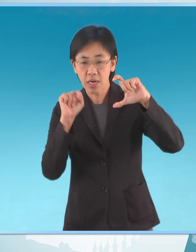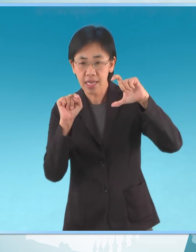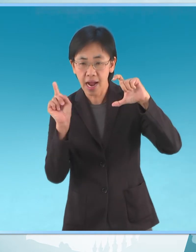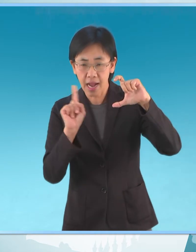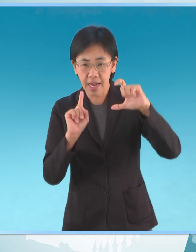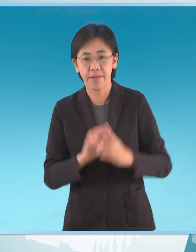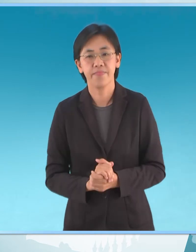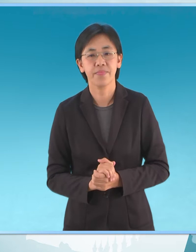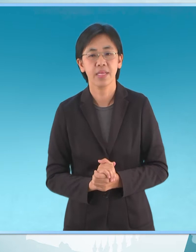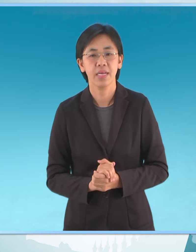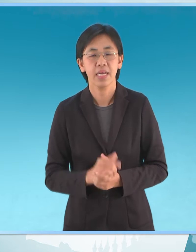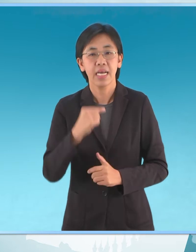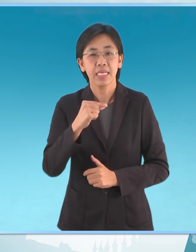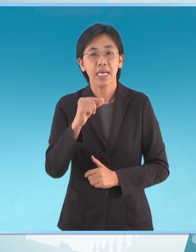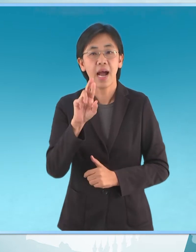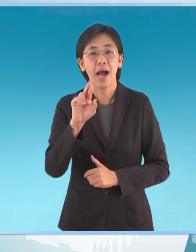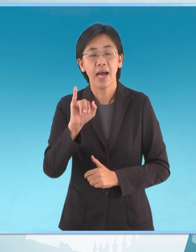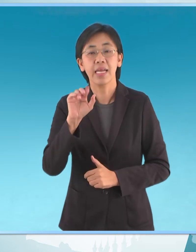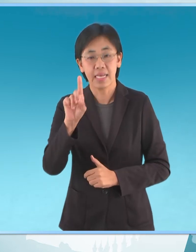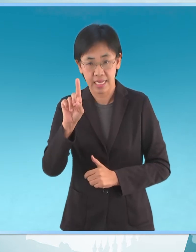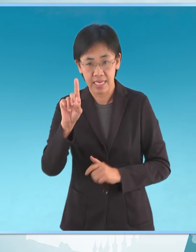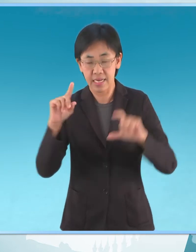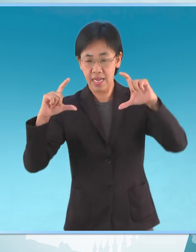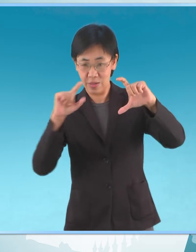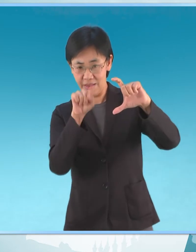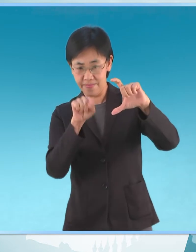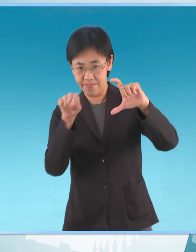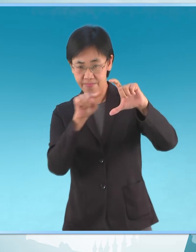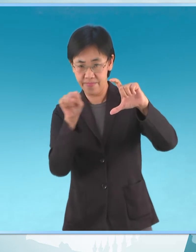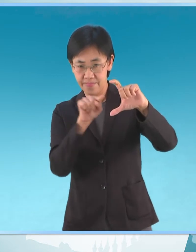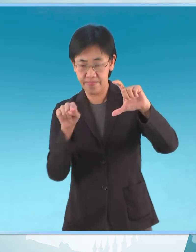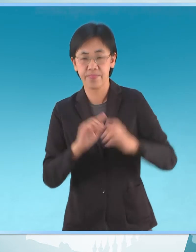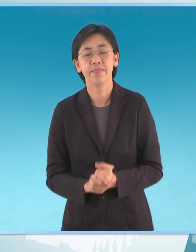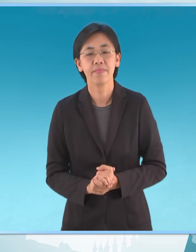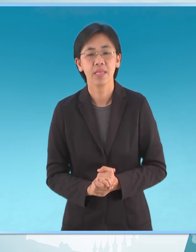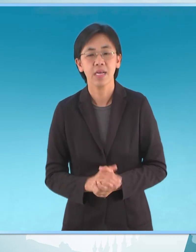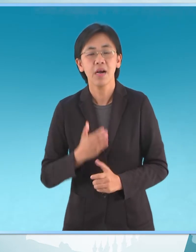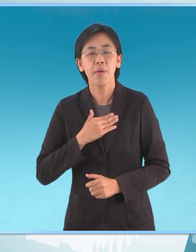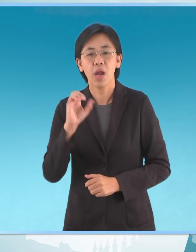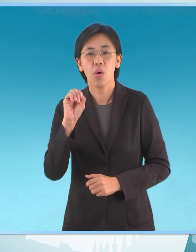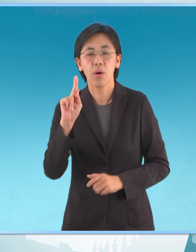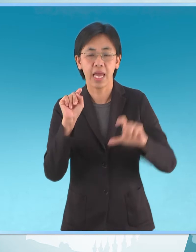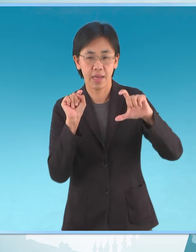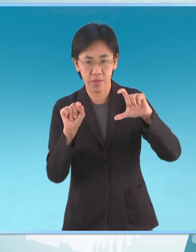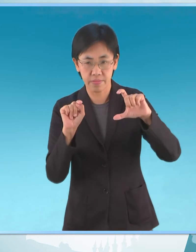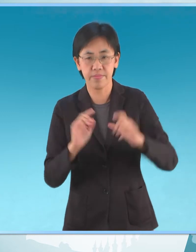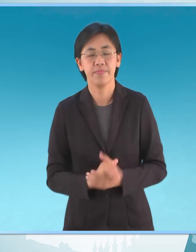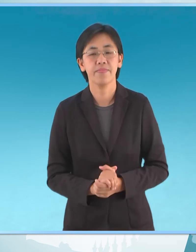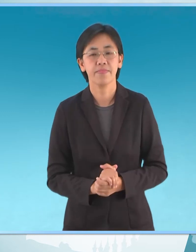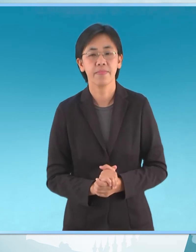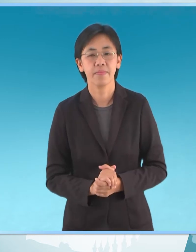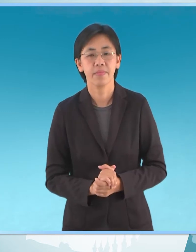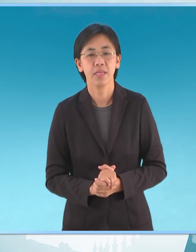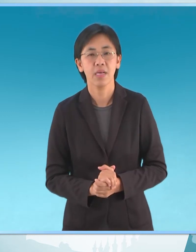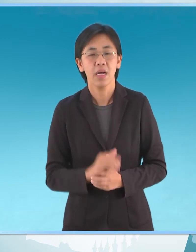า grid display นะฮะ grid display นะครับนะเรากด grid display กดโอเคลงไปปั๊บเนี่ยทีนี้ปกติถ้า